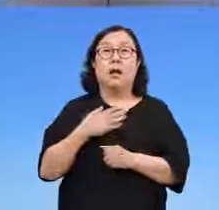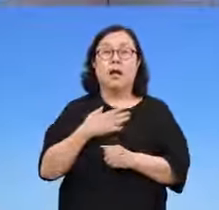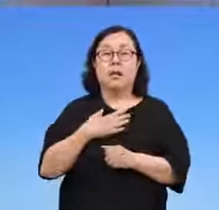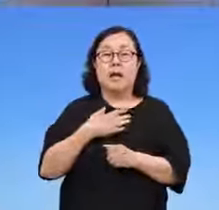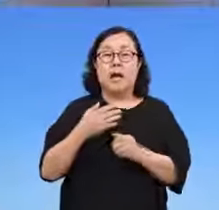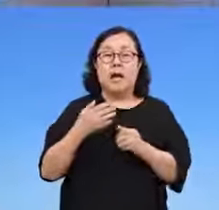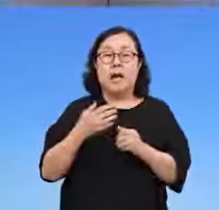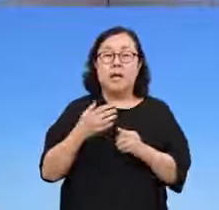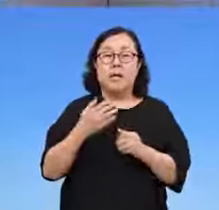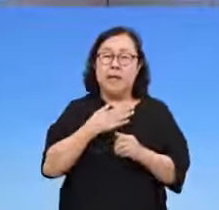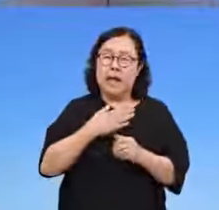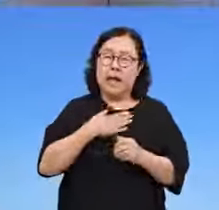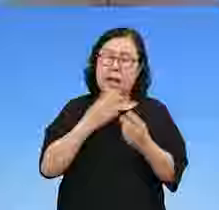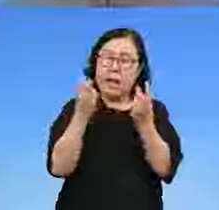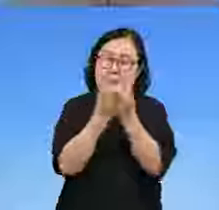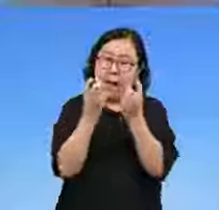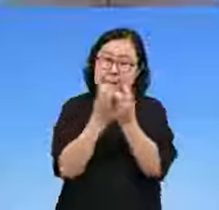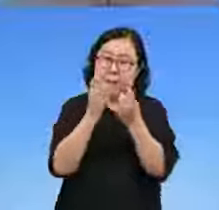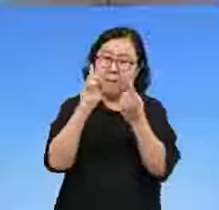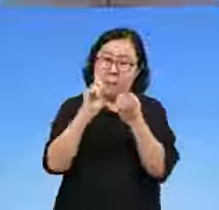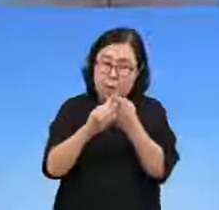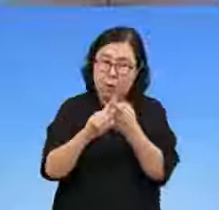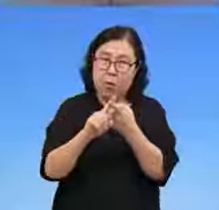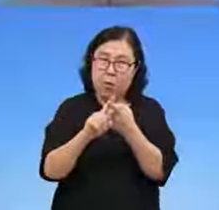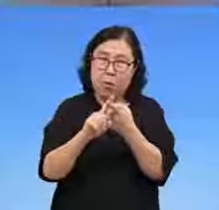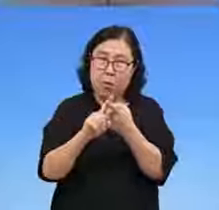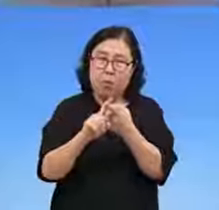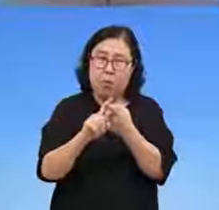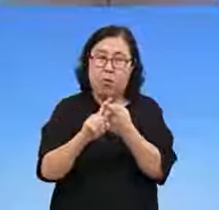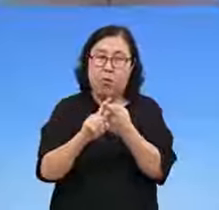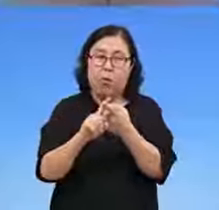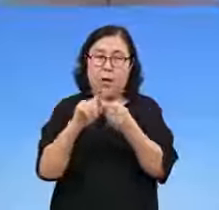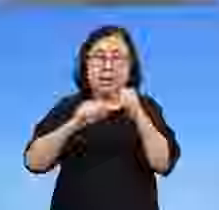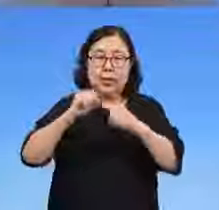사람의 방식대로 했다면 저나 여러분은 온전할 것 같으세요?